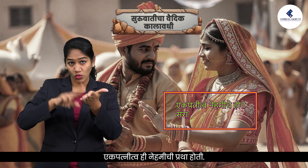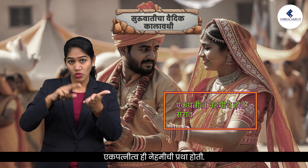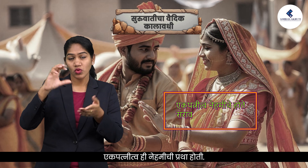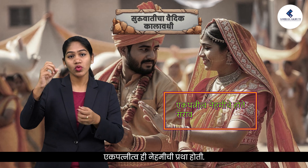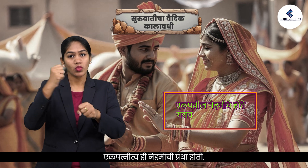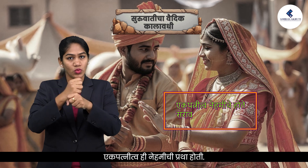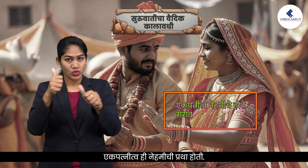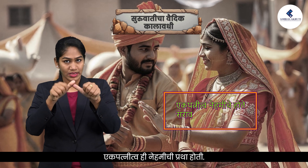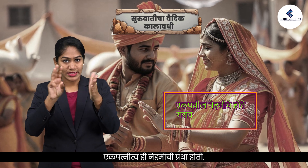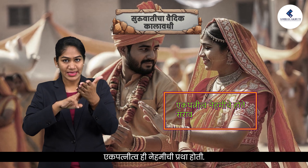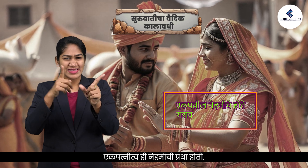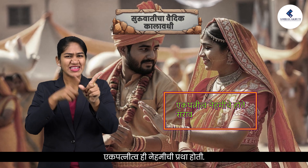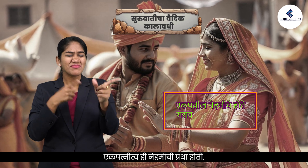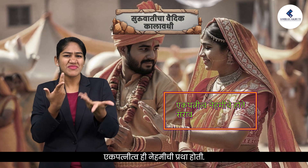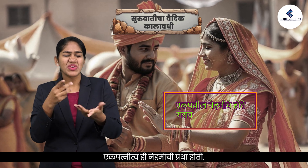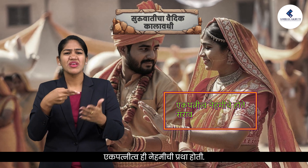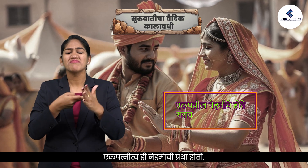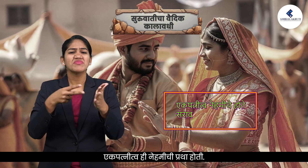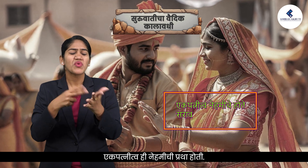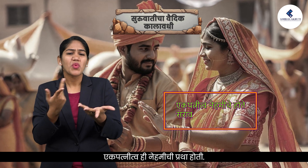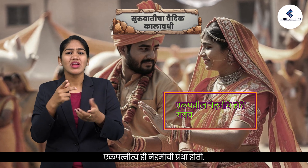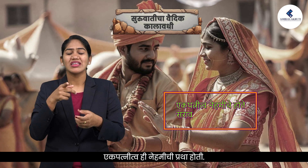एकपत्नीत्व ही नेहमीची प्रथा होती.